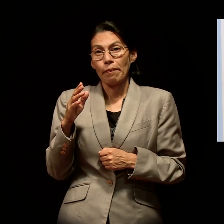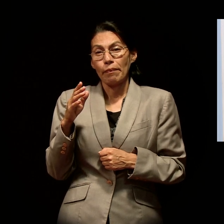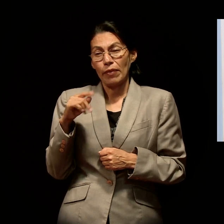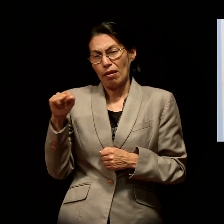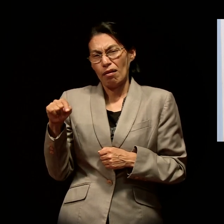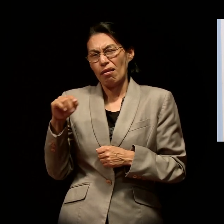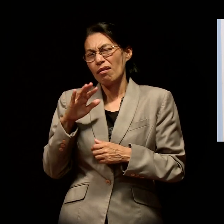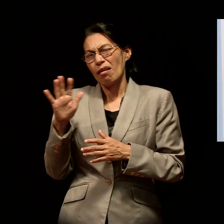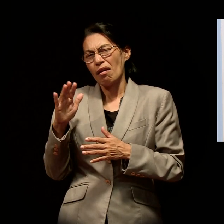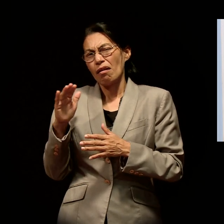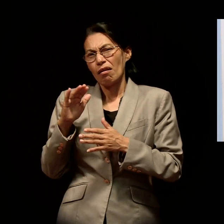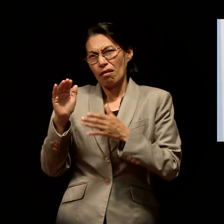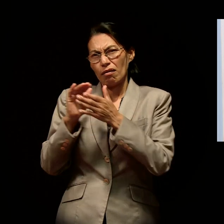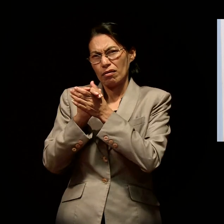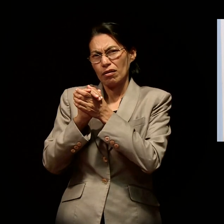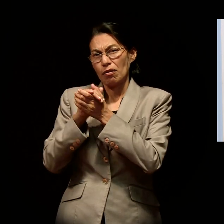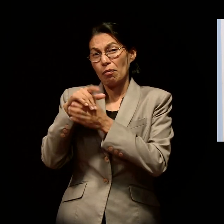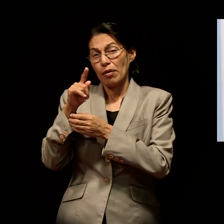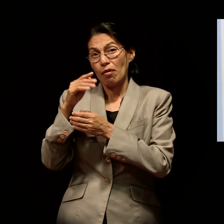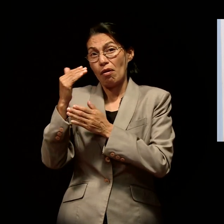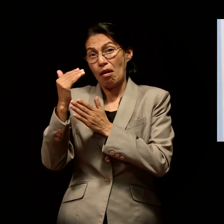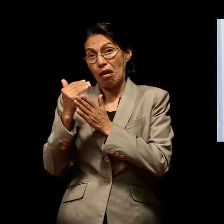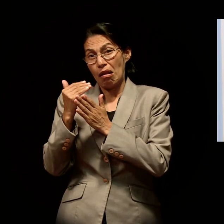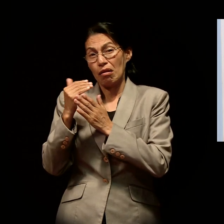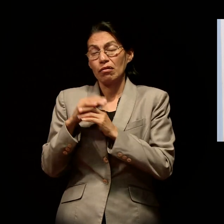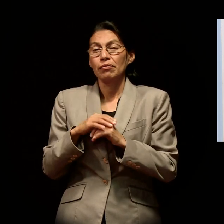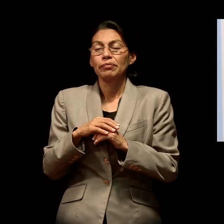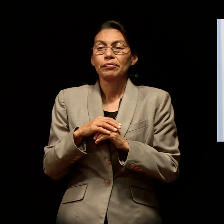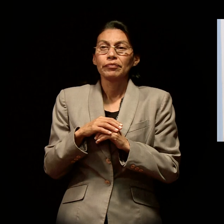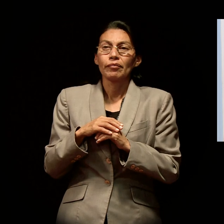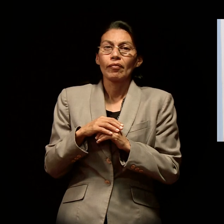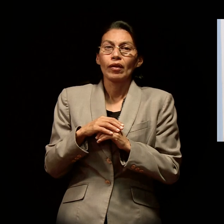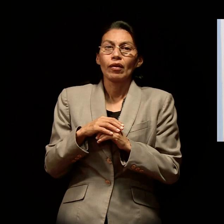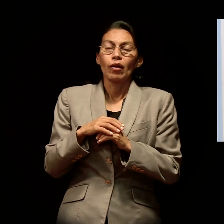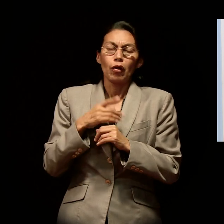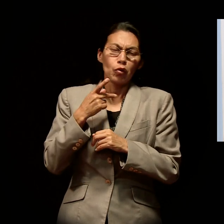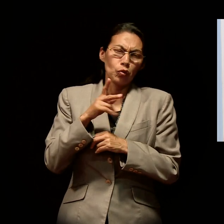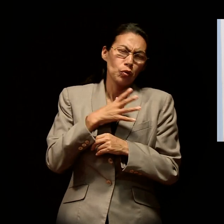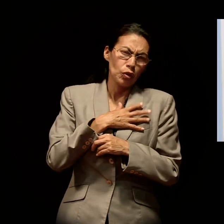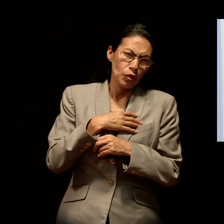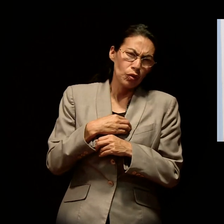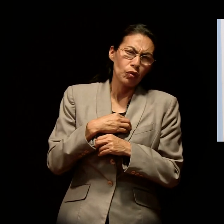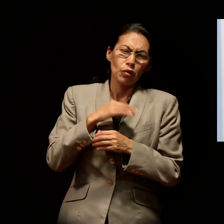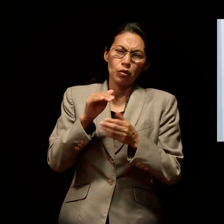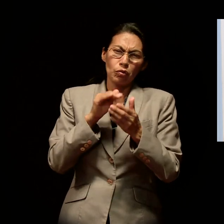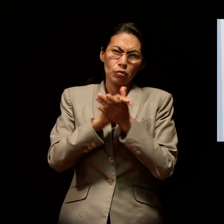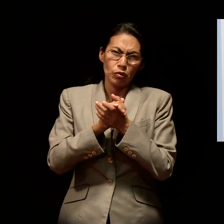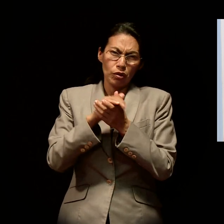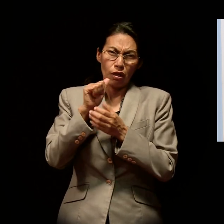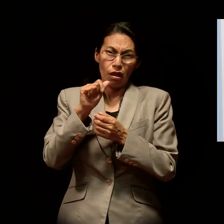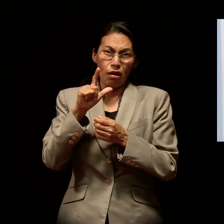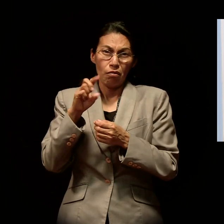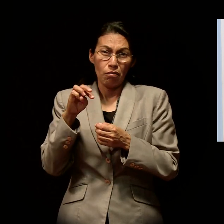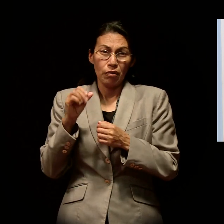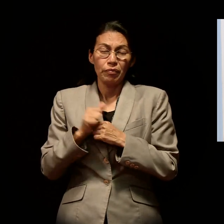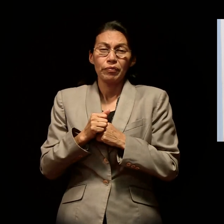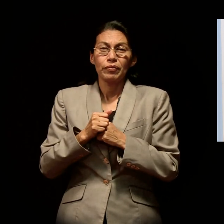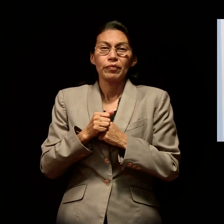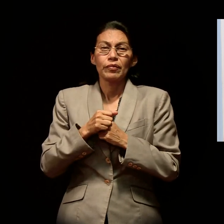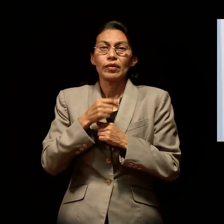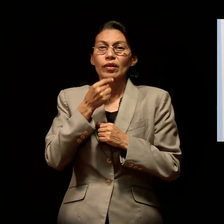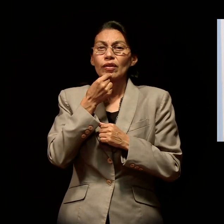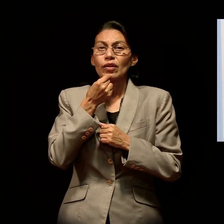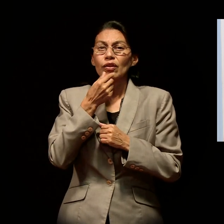nuestra no era Almita Y su precioso bebé sus preciosos niños